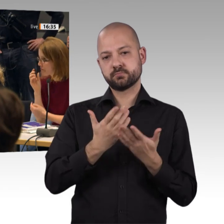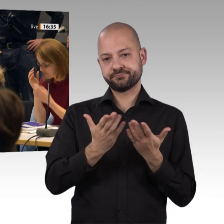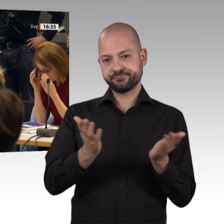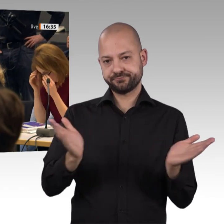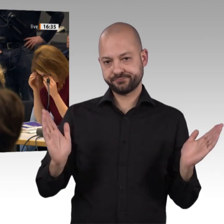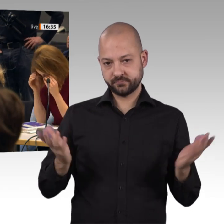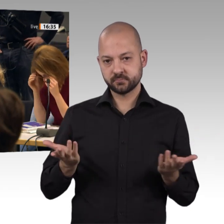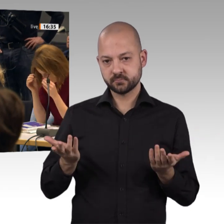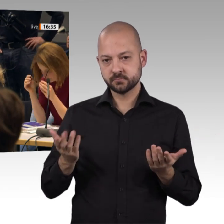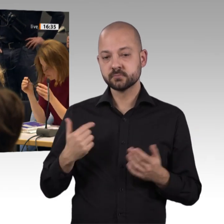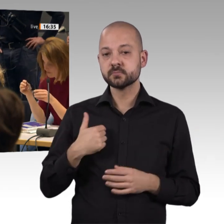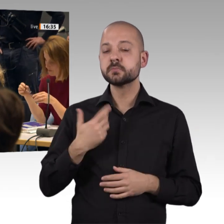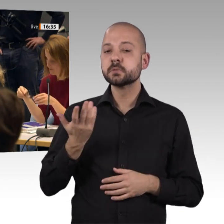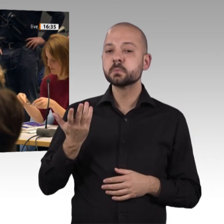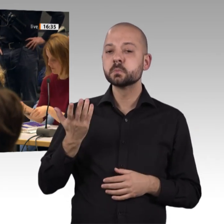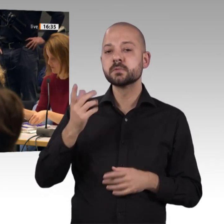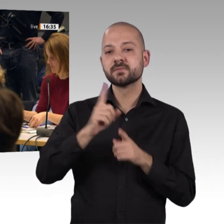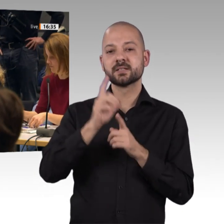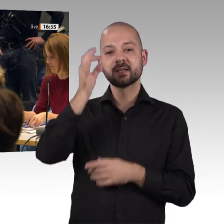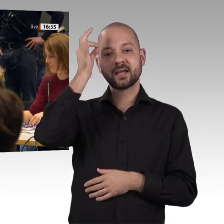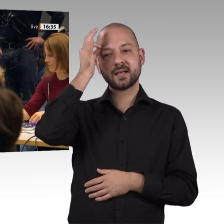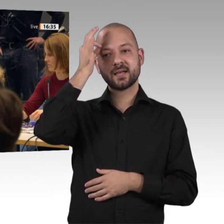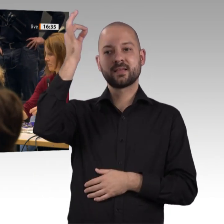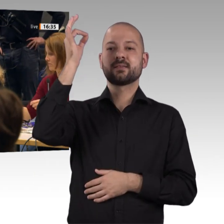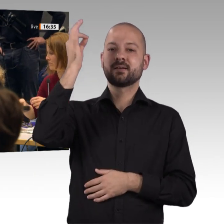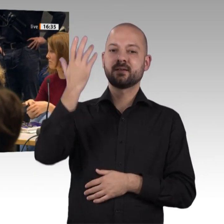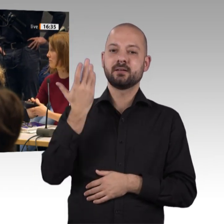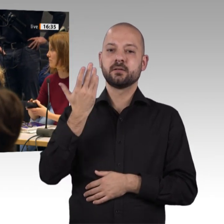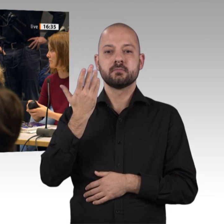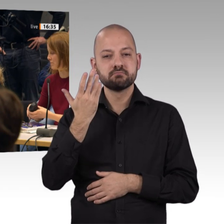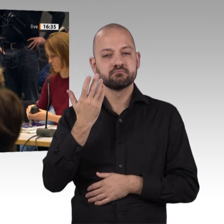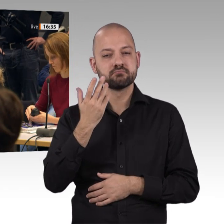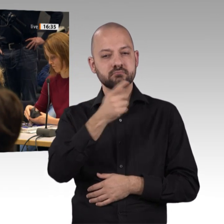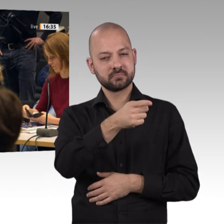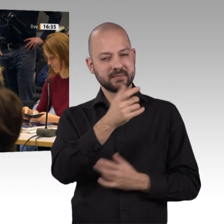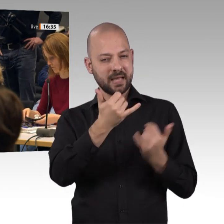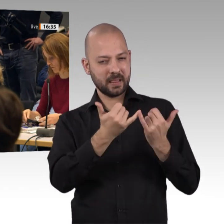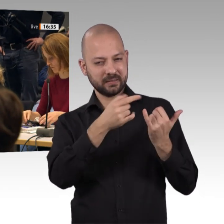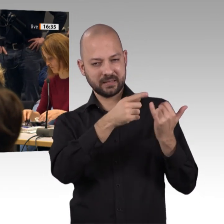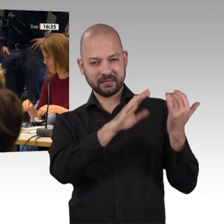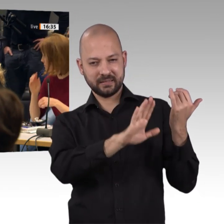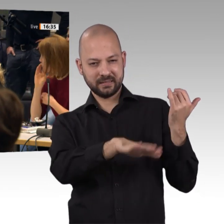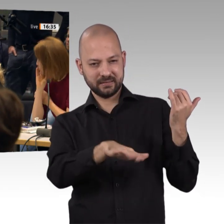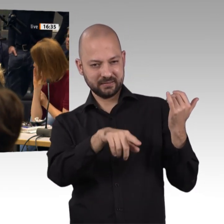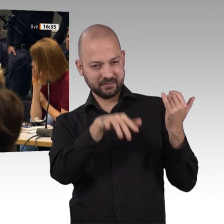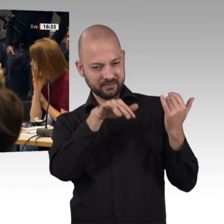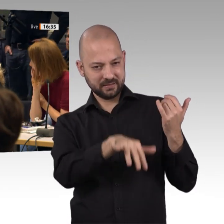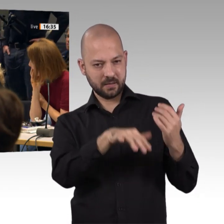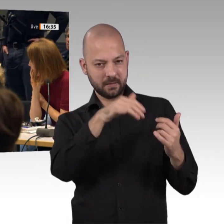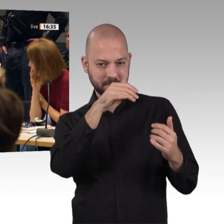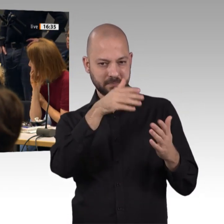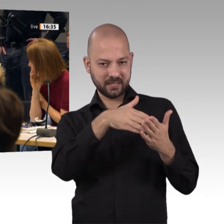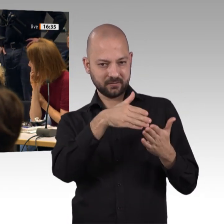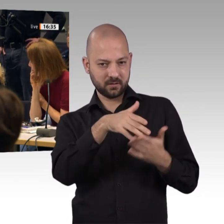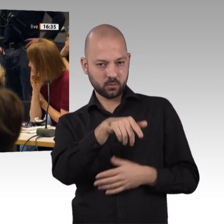Kindern mit Behinderung von der Unterhaltsheranziehung gänzlich freistellt, so wie es auch ist, wenn die dann erwachsen werden. Das hatte